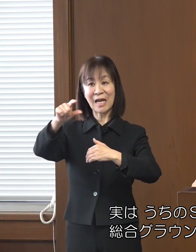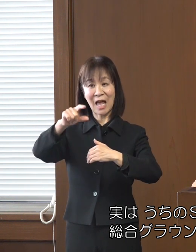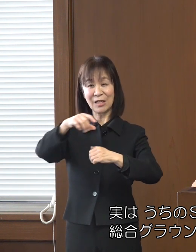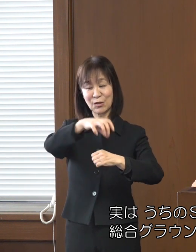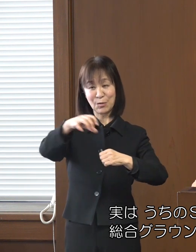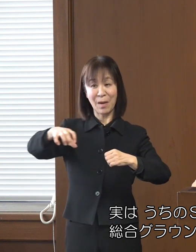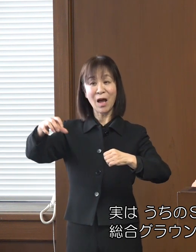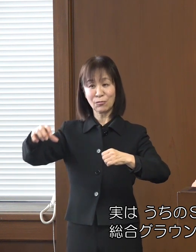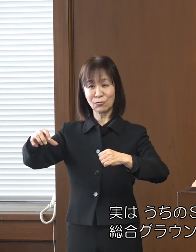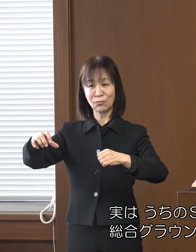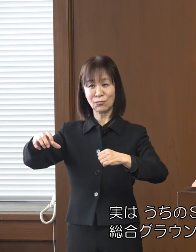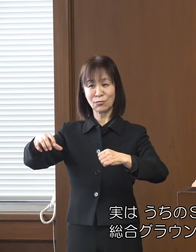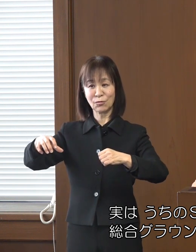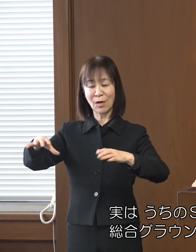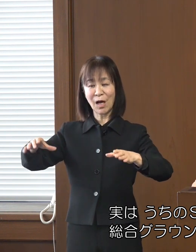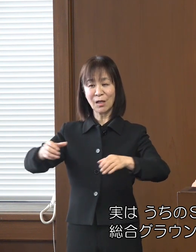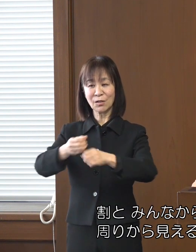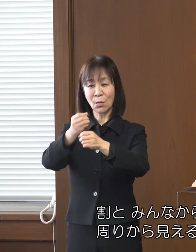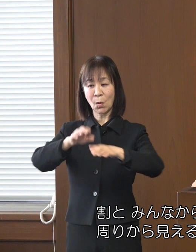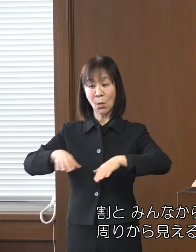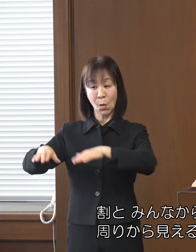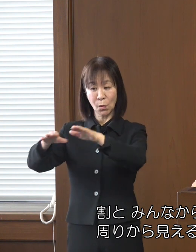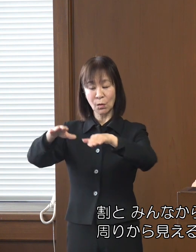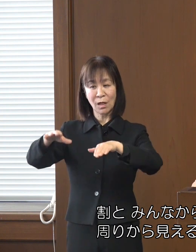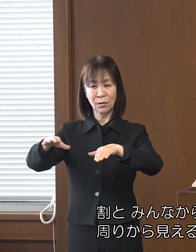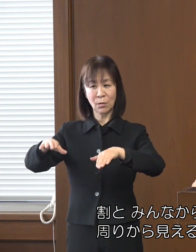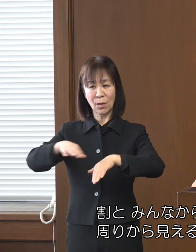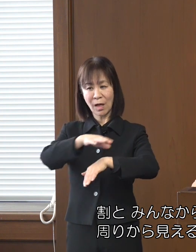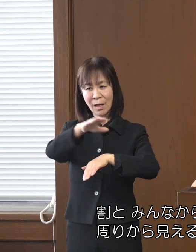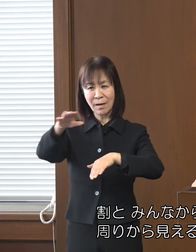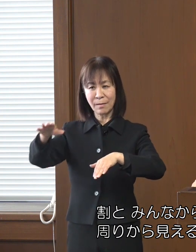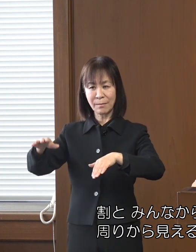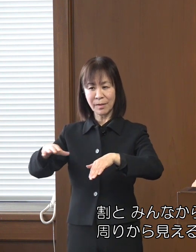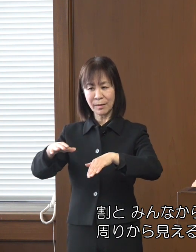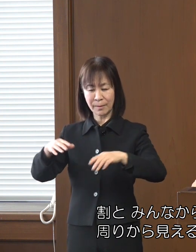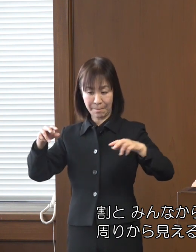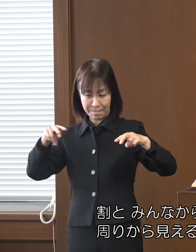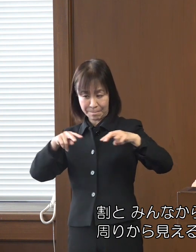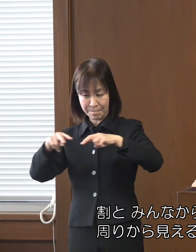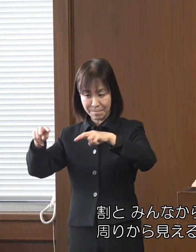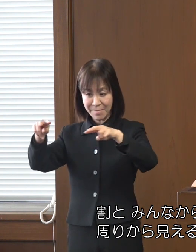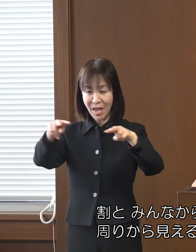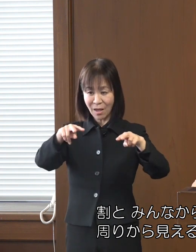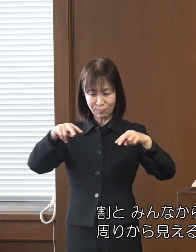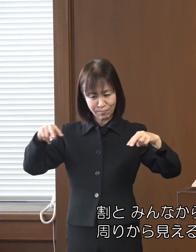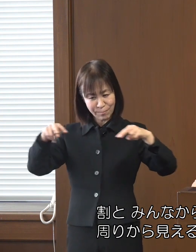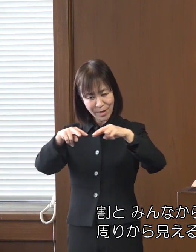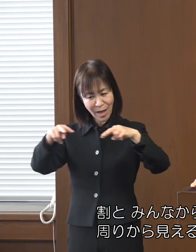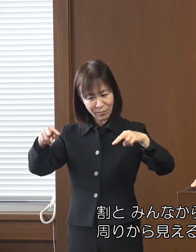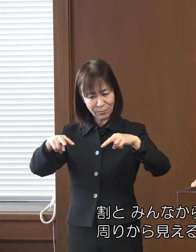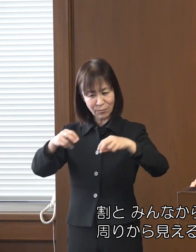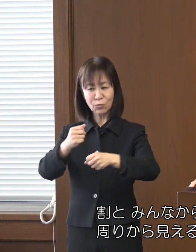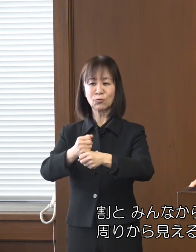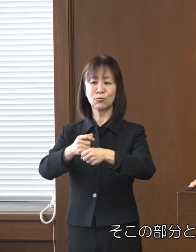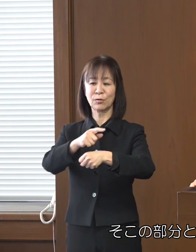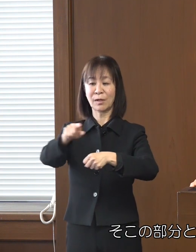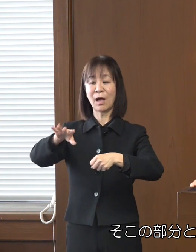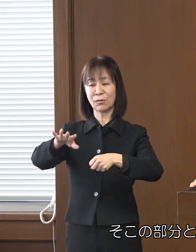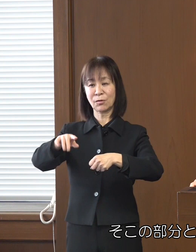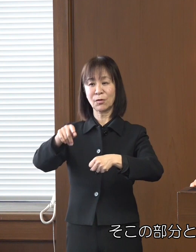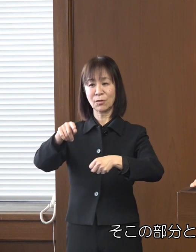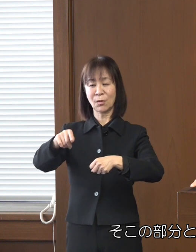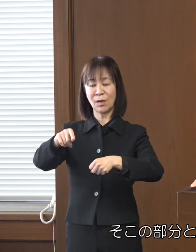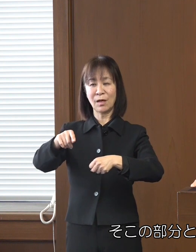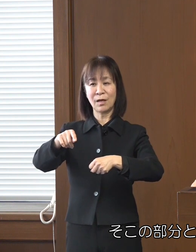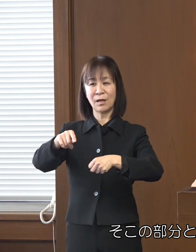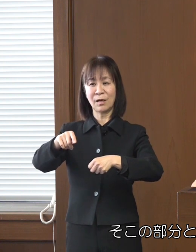総合グラウンドっていうのは割とこうみんなから周りから見えるような形で設計してあるので、そこの部分